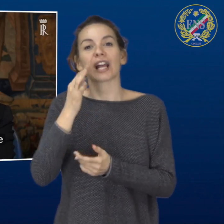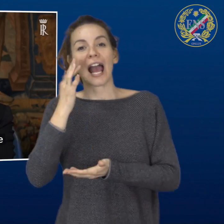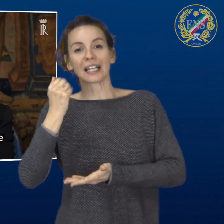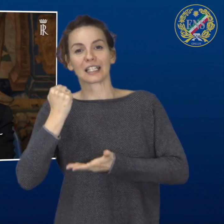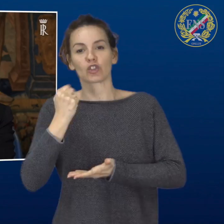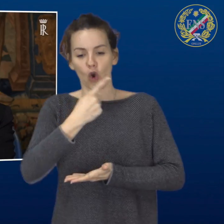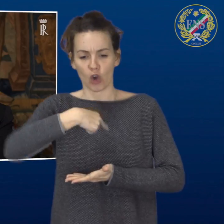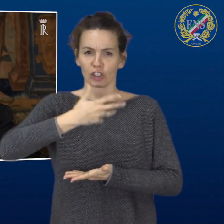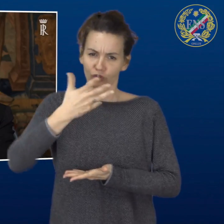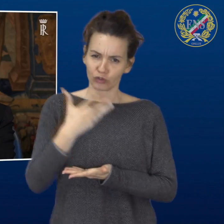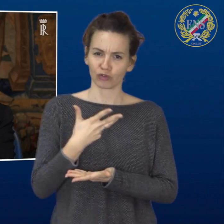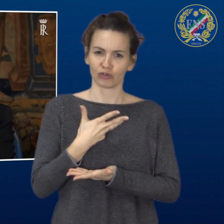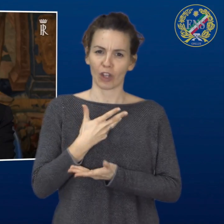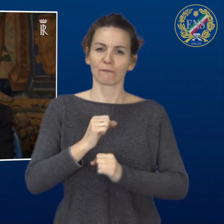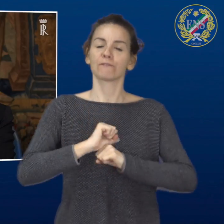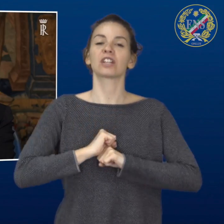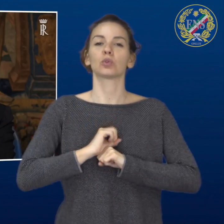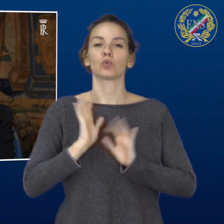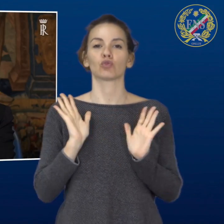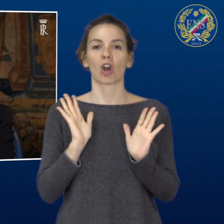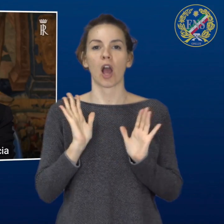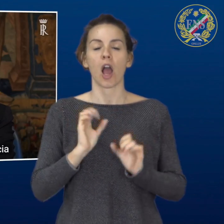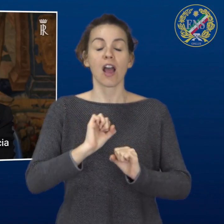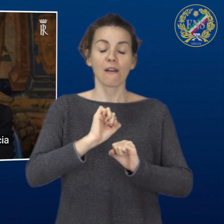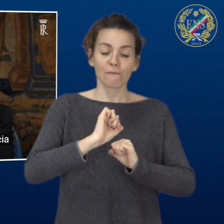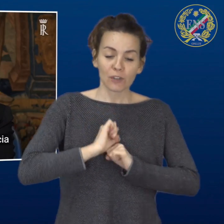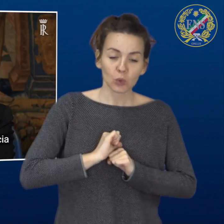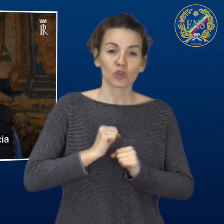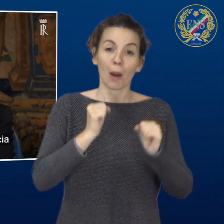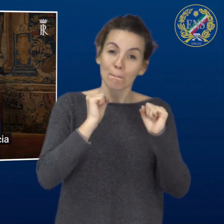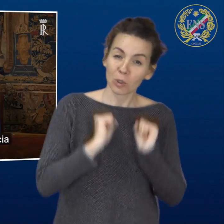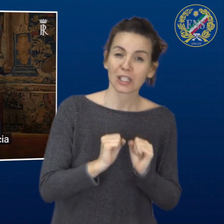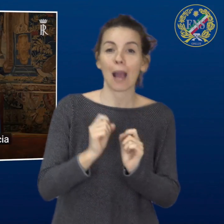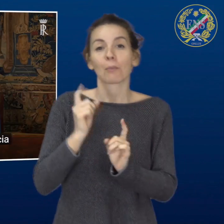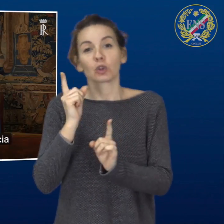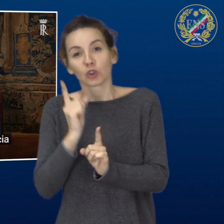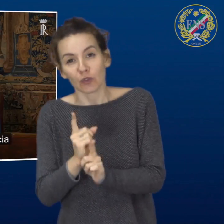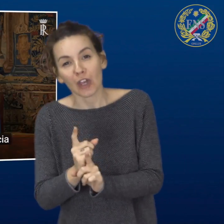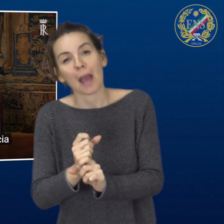disponiamo. Dobbiamo e possiamo avere fiducia nell'Italia.